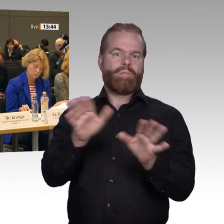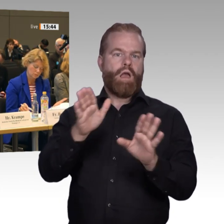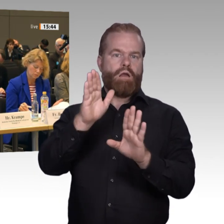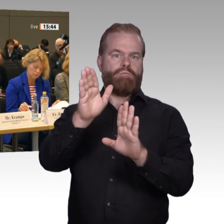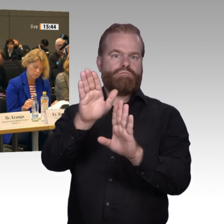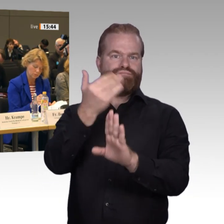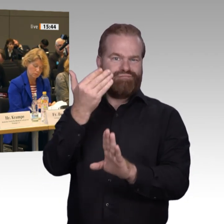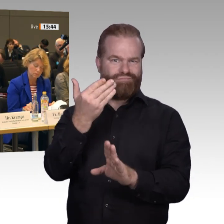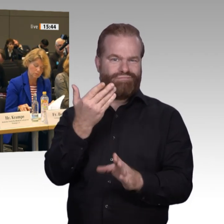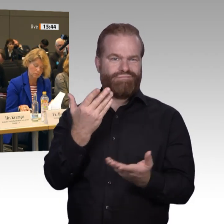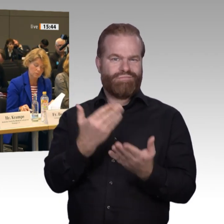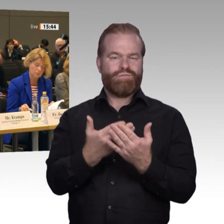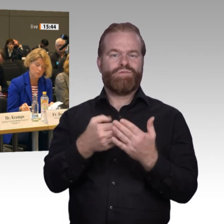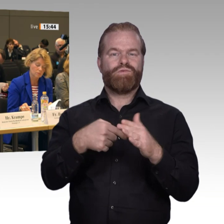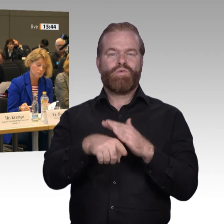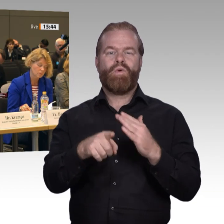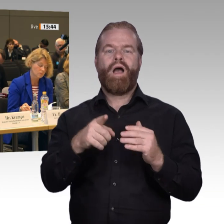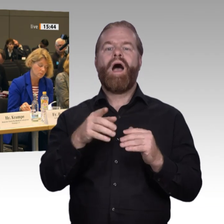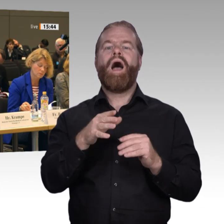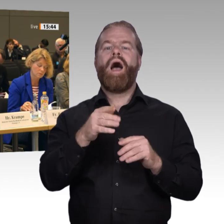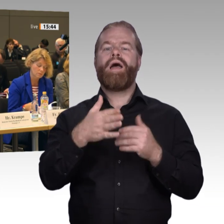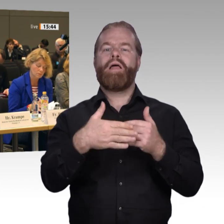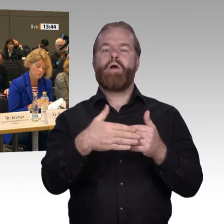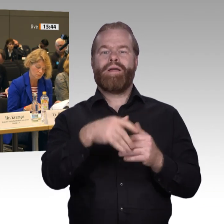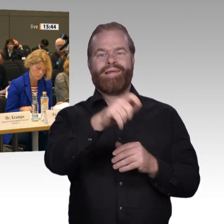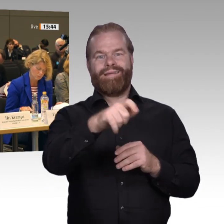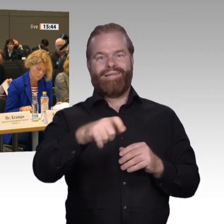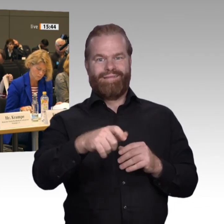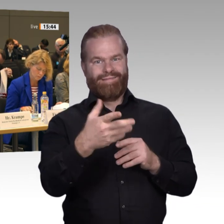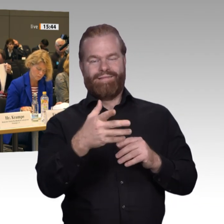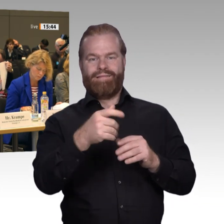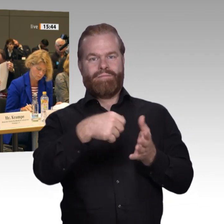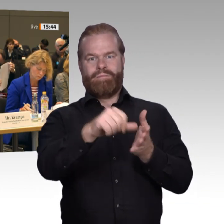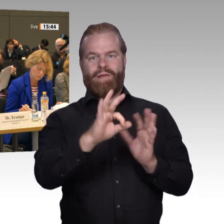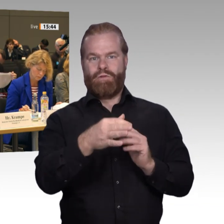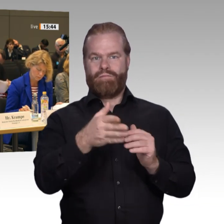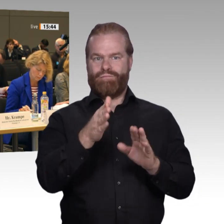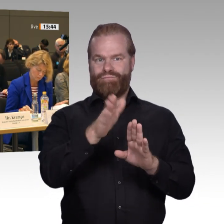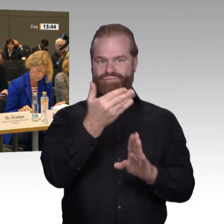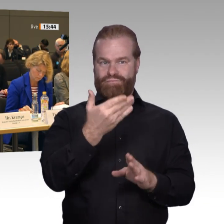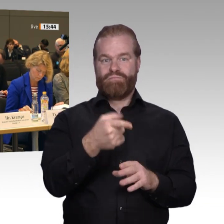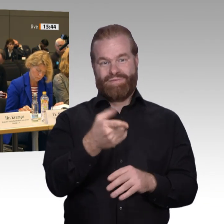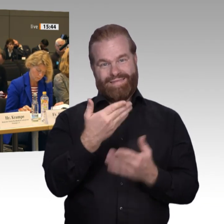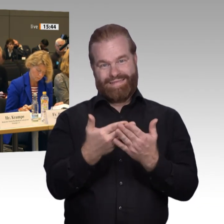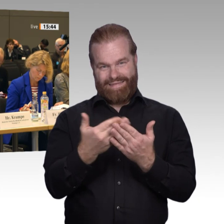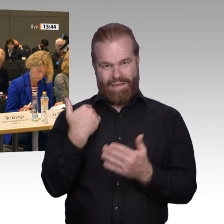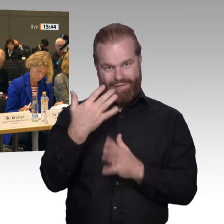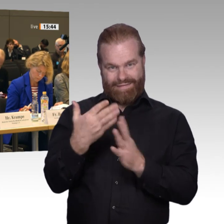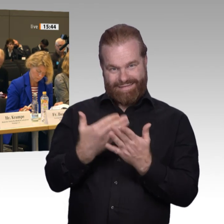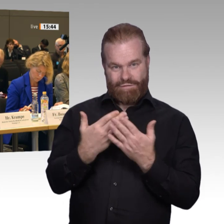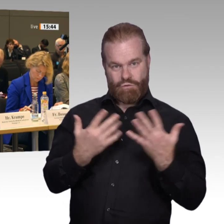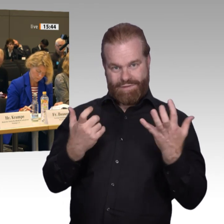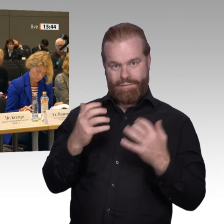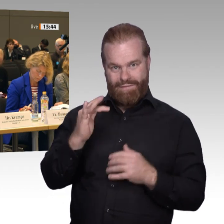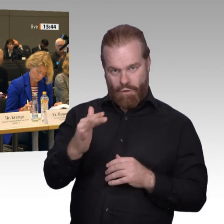erwähnten 70 Millionen Euro. Wenn man sich das jetzt im Verlauf über mehrere Jahre anschaut, war dieser